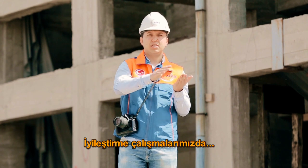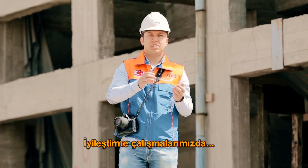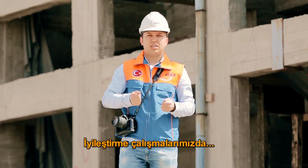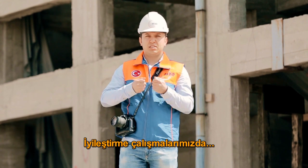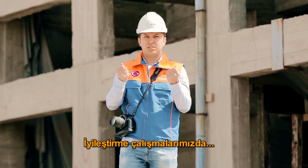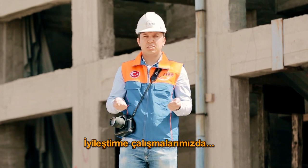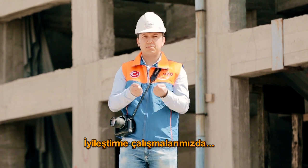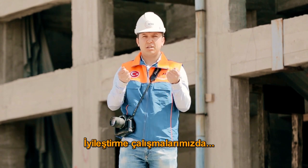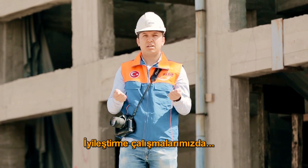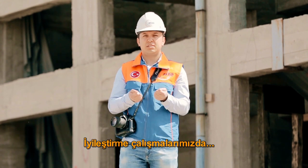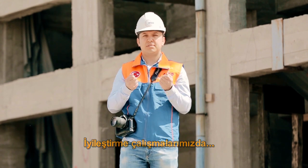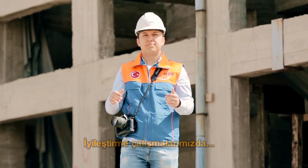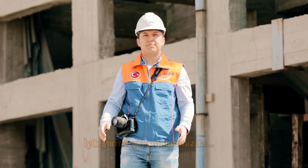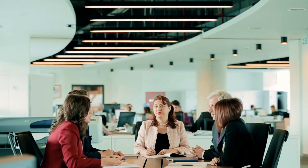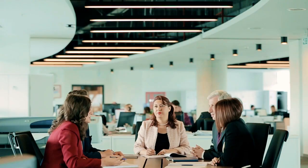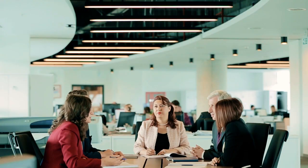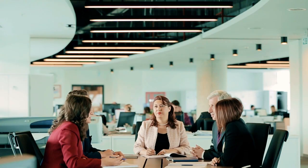iyileştirme çalışmalarımızda